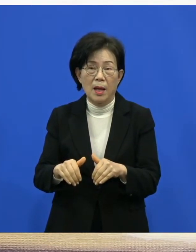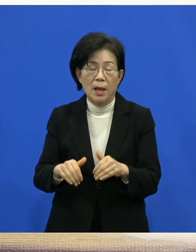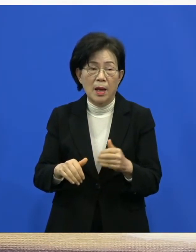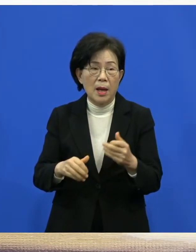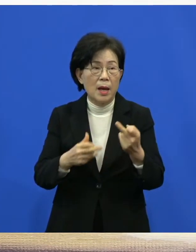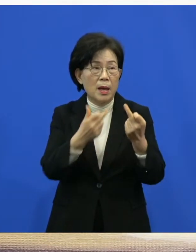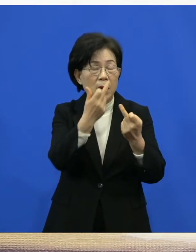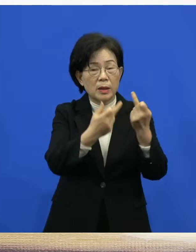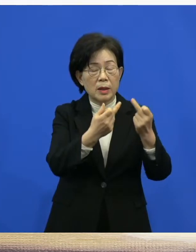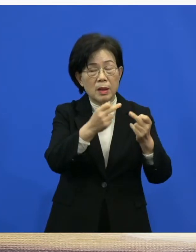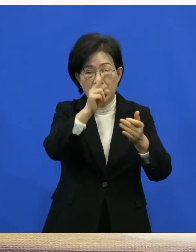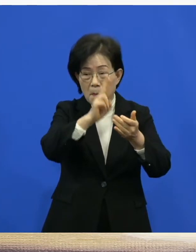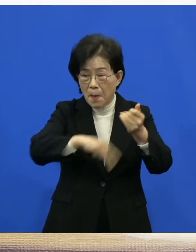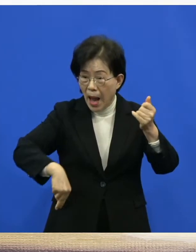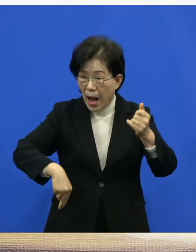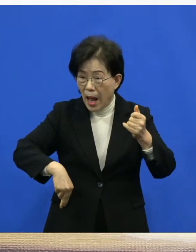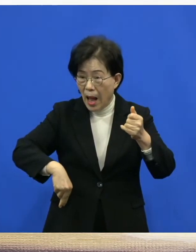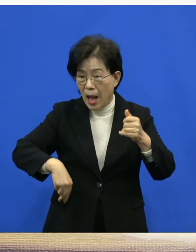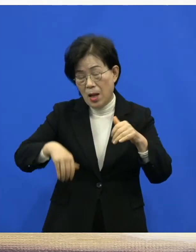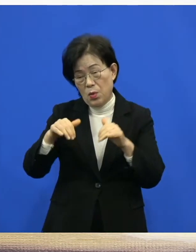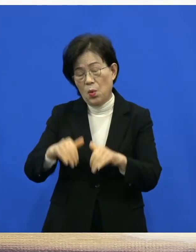형들로부터 배척을 받고 팔려질 몸입니다.